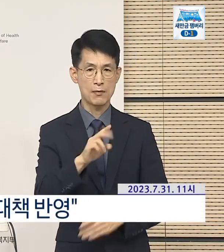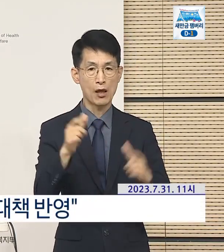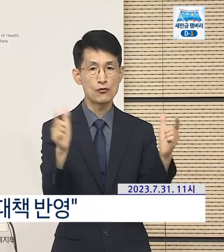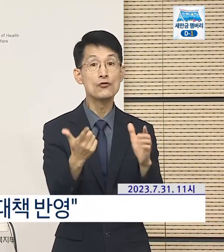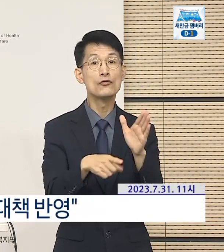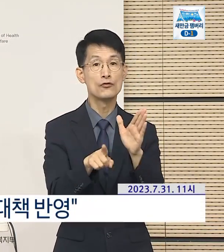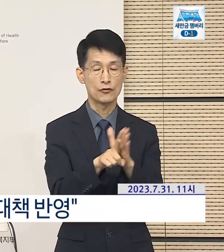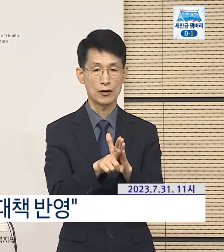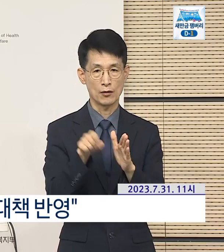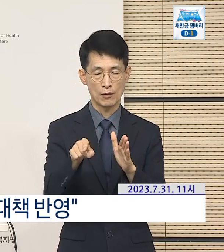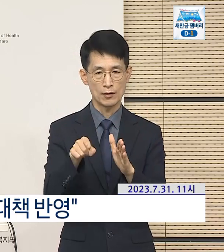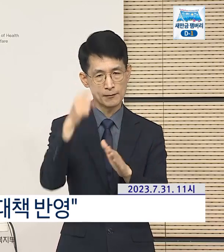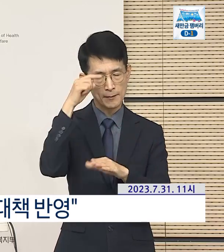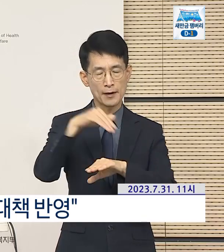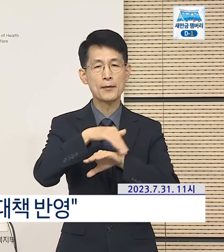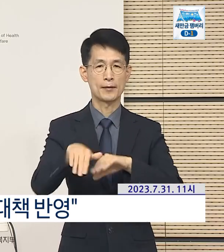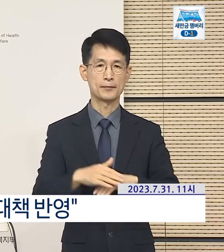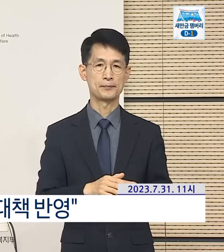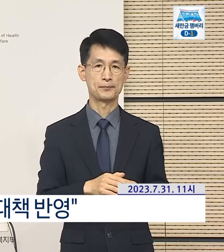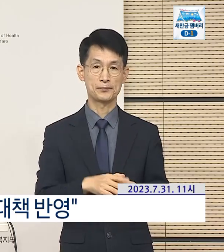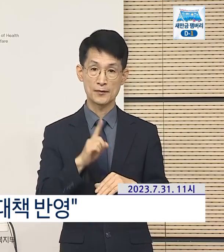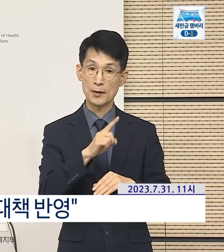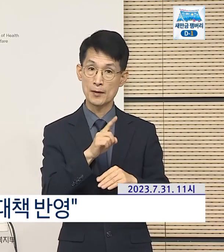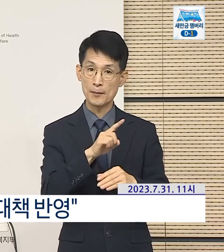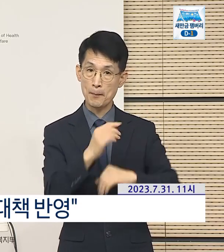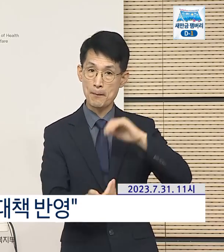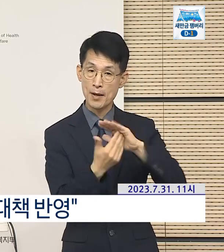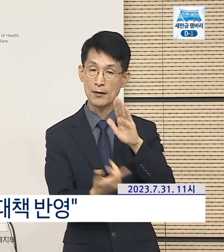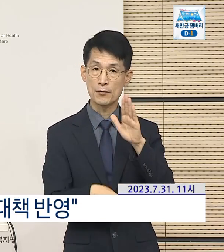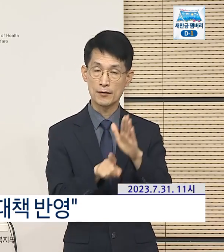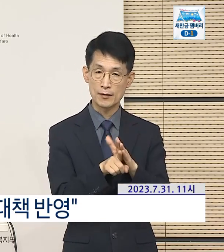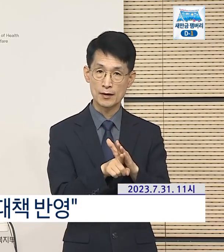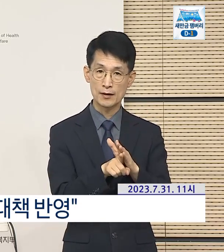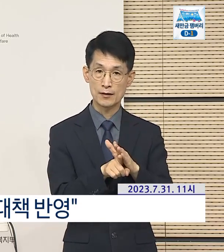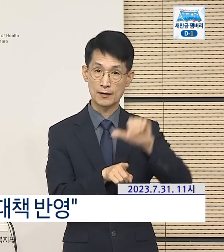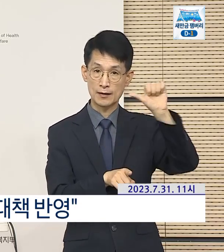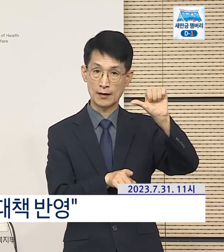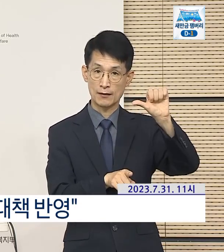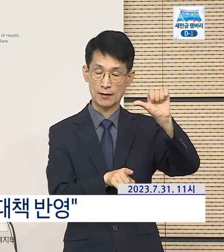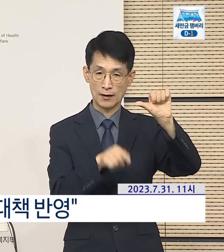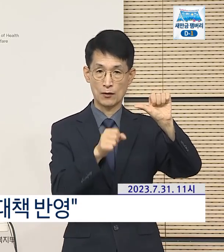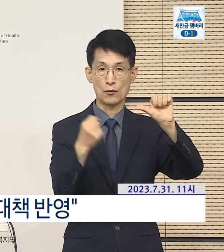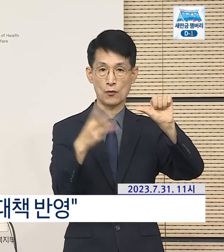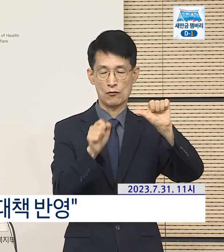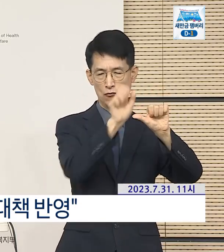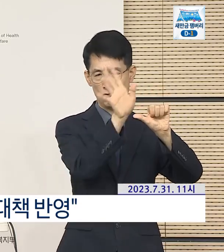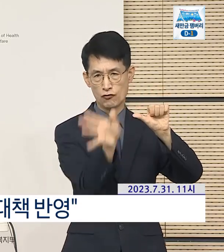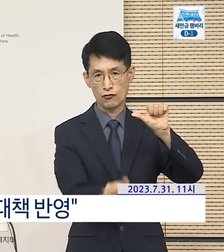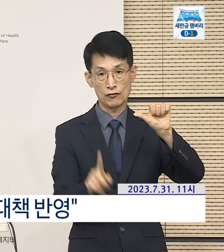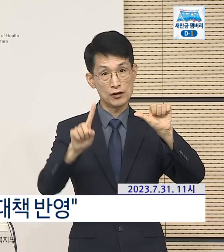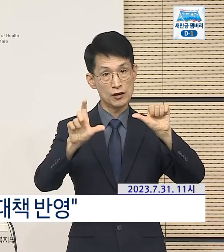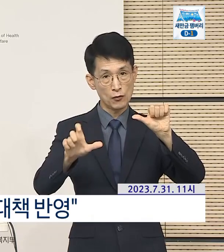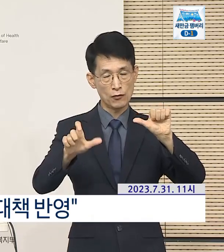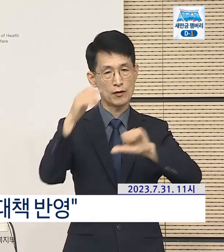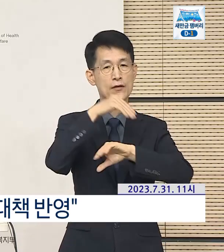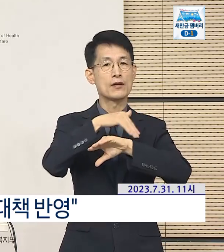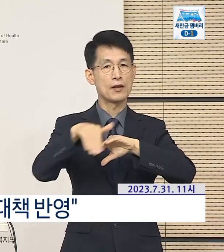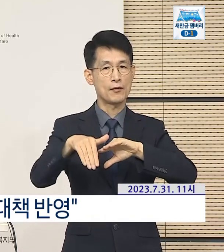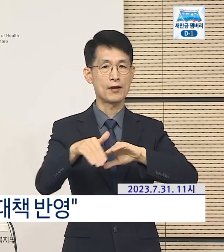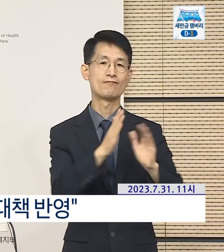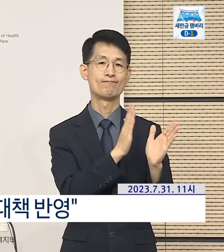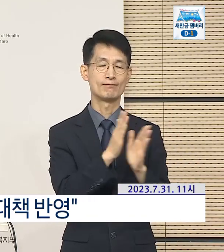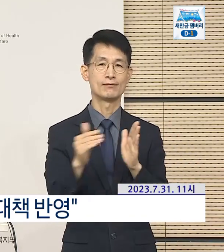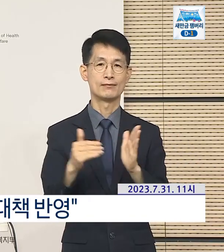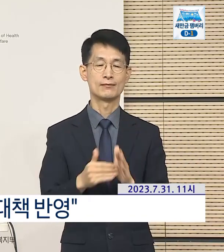두었습니다이를 실현하기 위해 5개의 추진 전략과 15개의 주요 과제를 마련했습니다